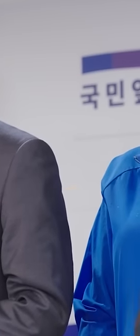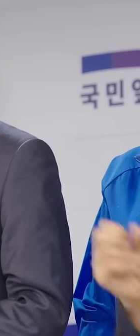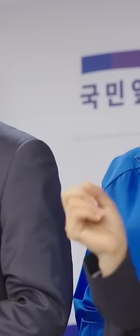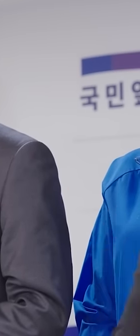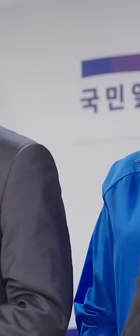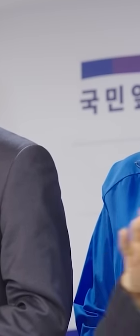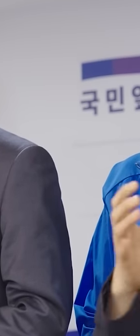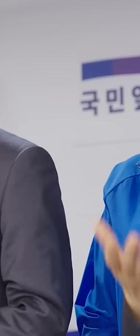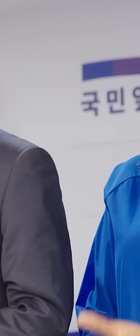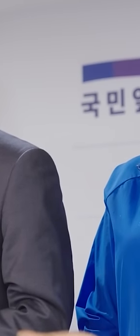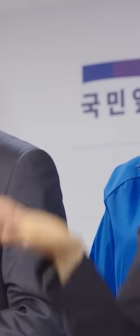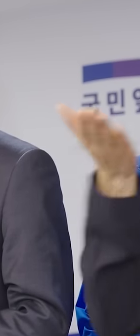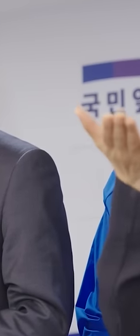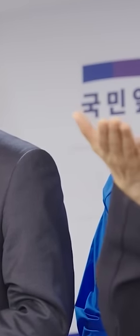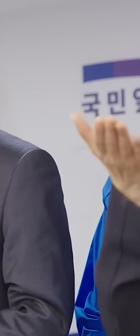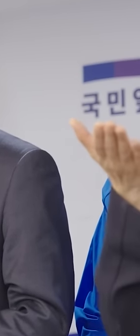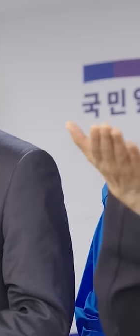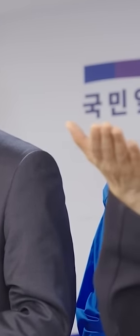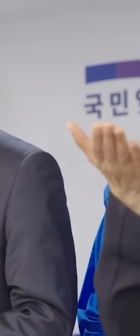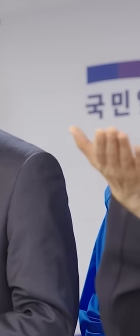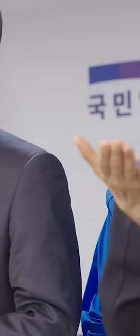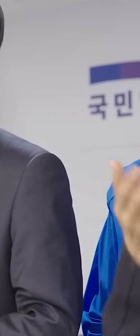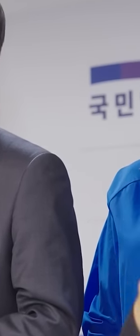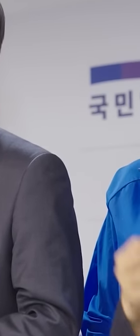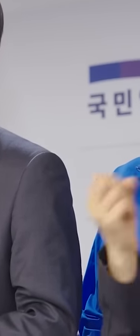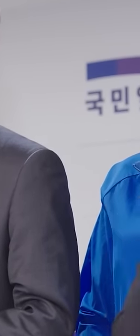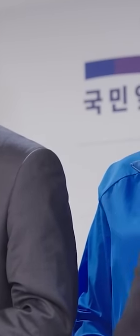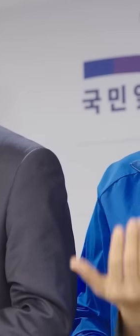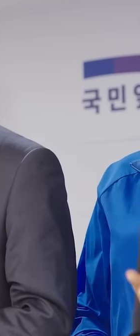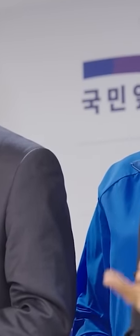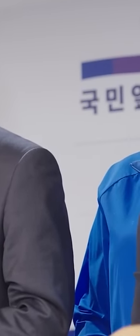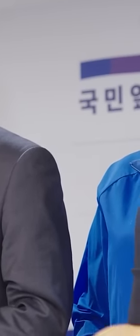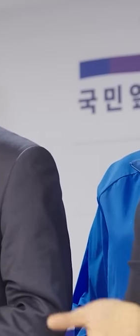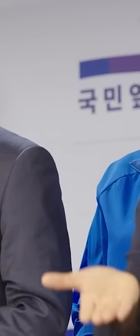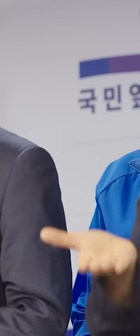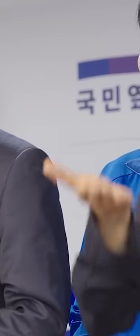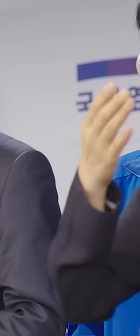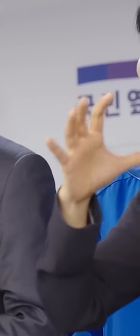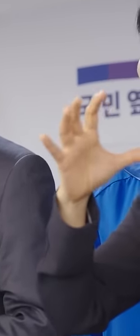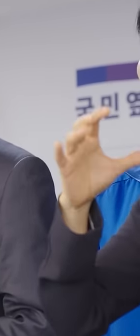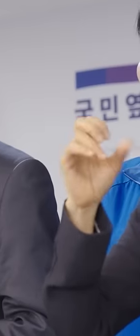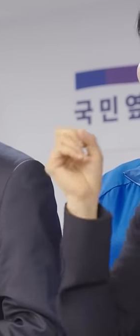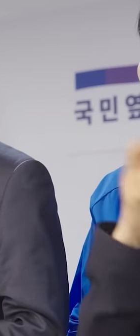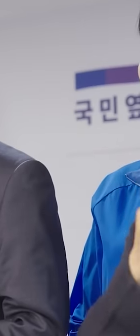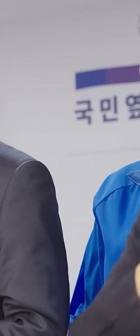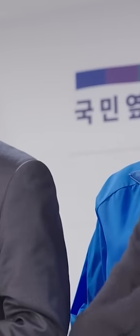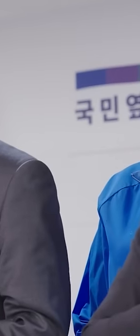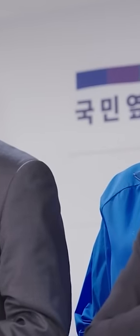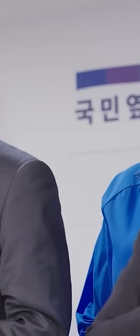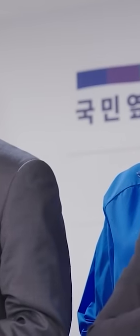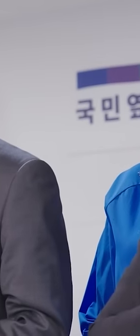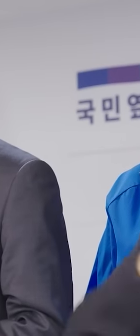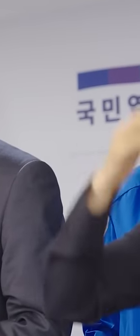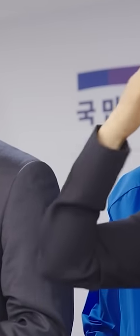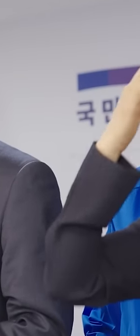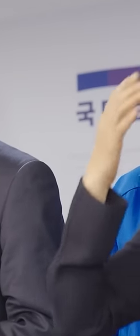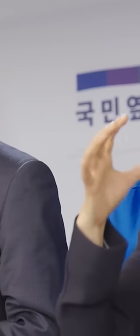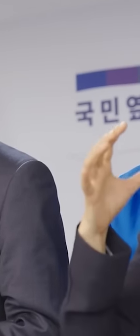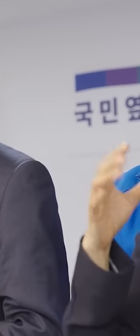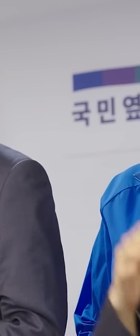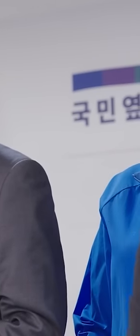다시 뛰는 대한민국으로 다시 성장하는 나라로 다시 자긍심 있는 문화국가로